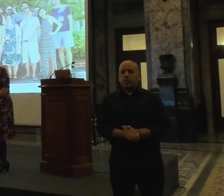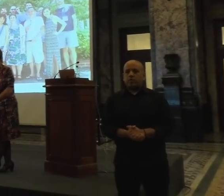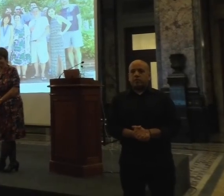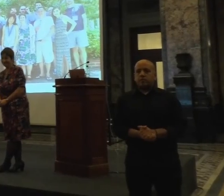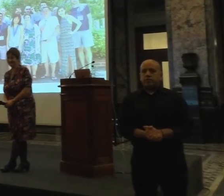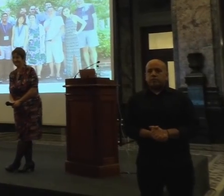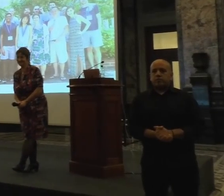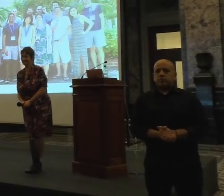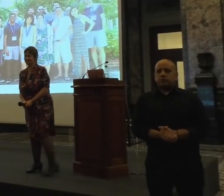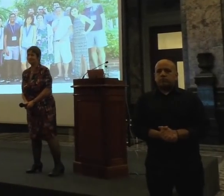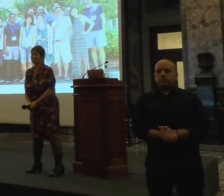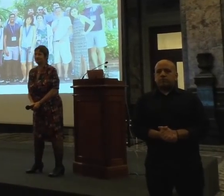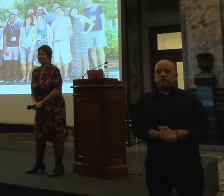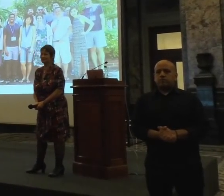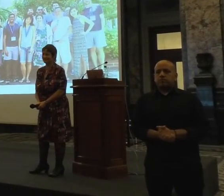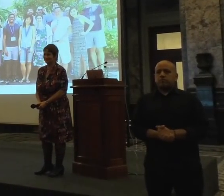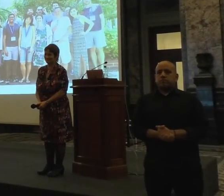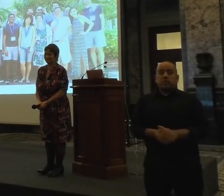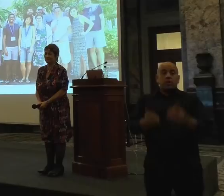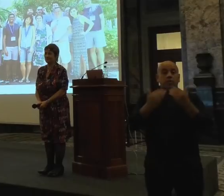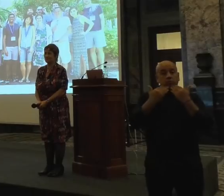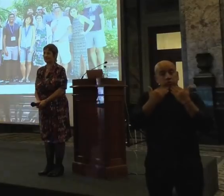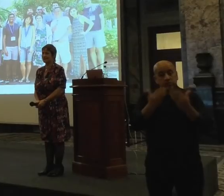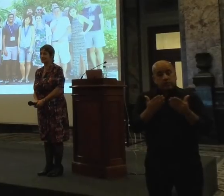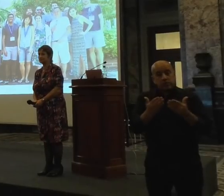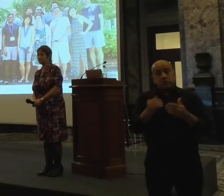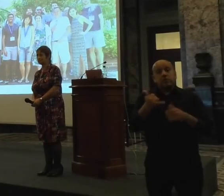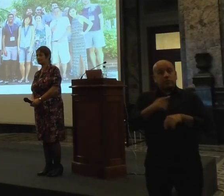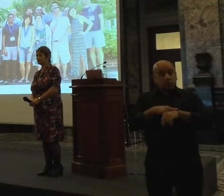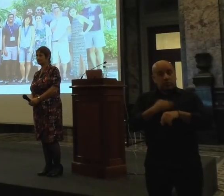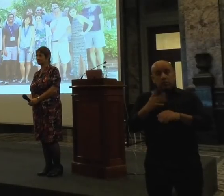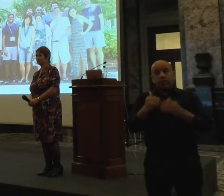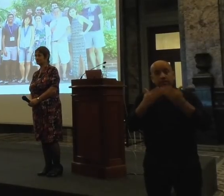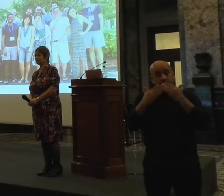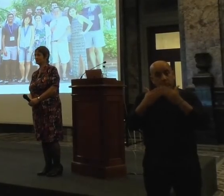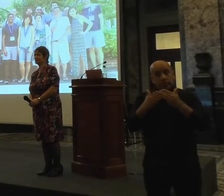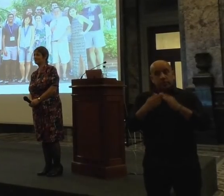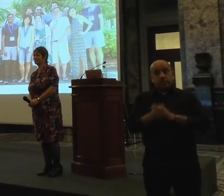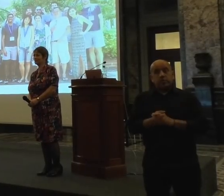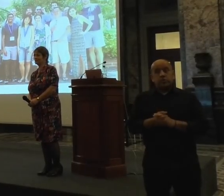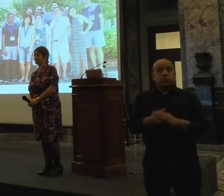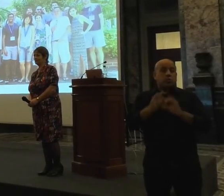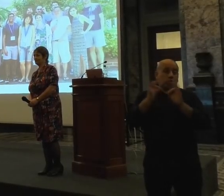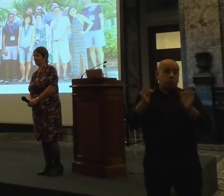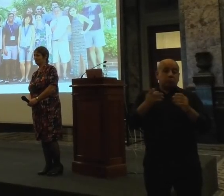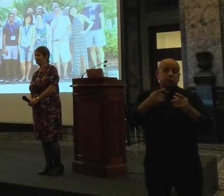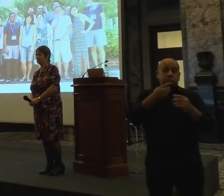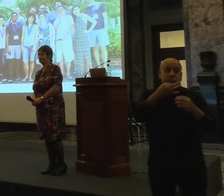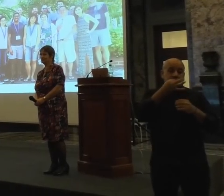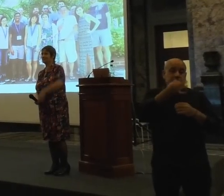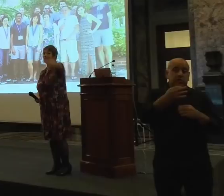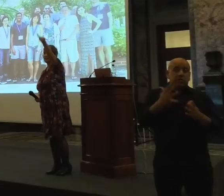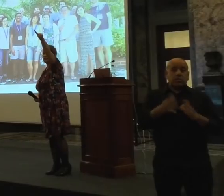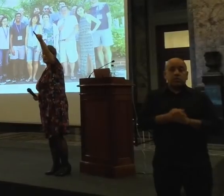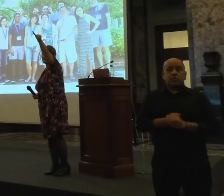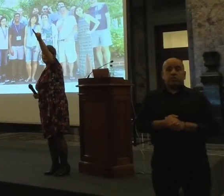Hola. Bueno, muchísimas gracias. Tenemos tiempo para preguntas, así que, o comentarios, así que